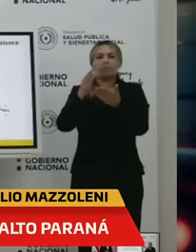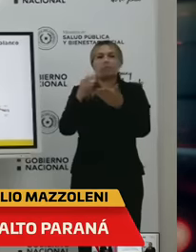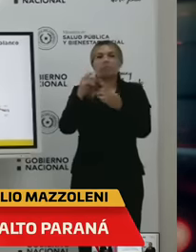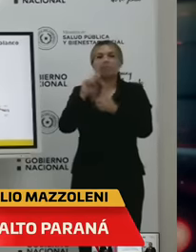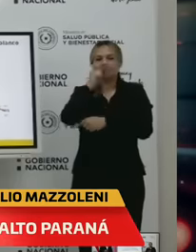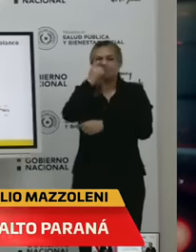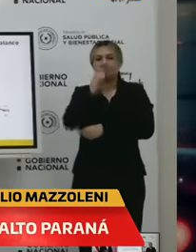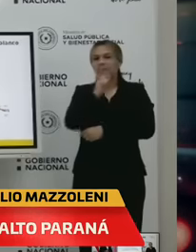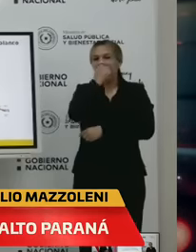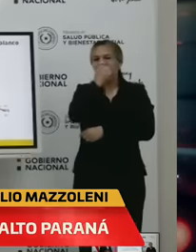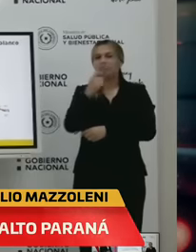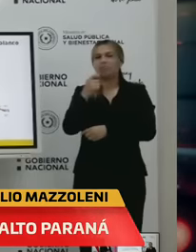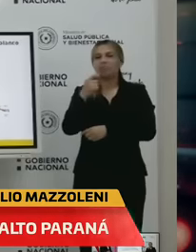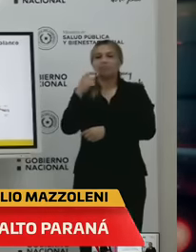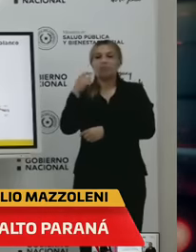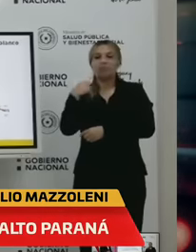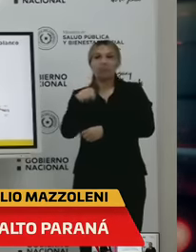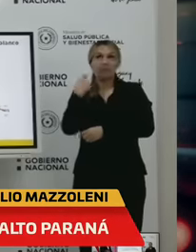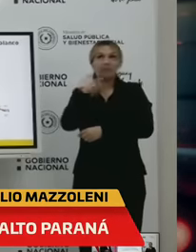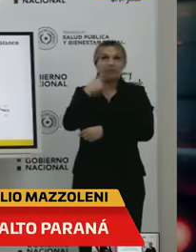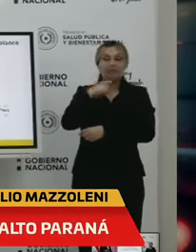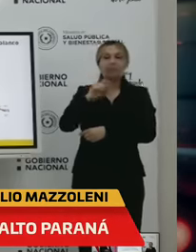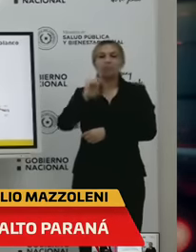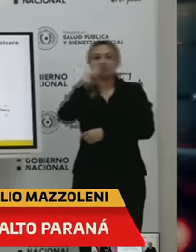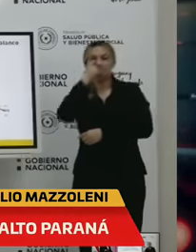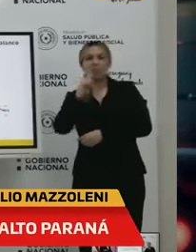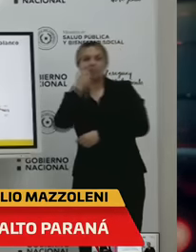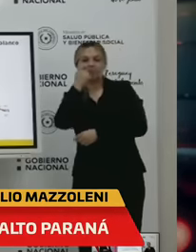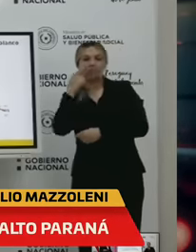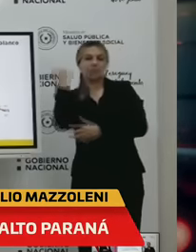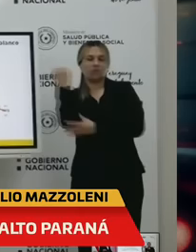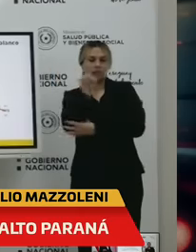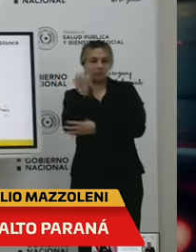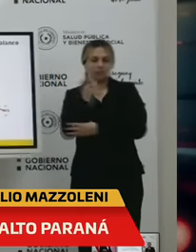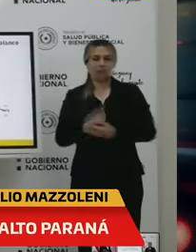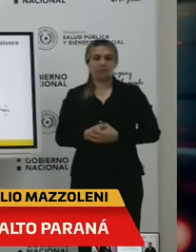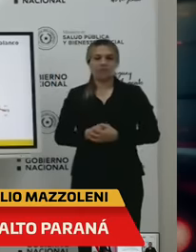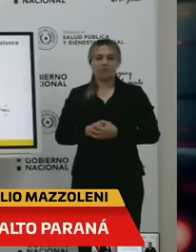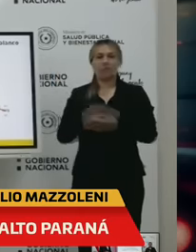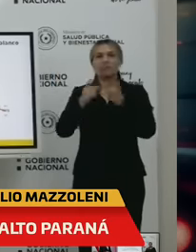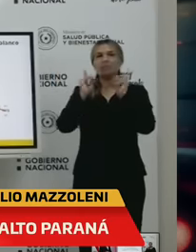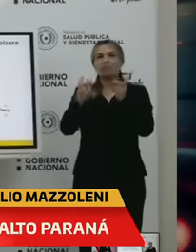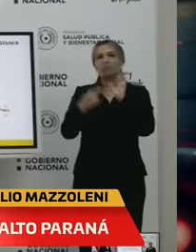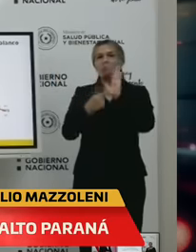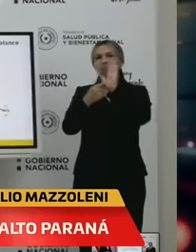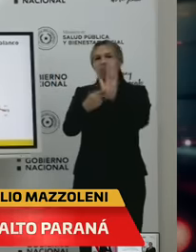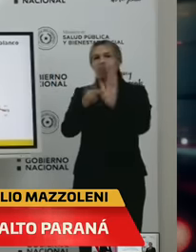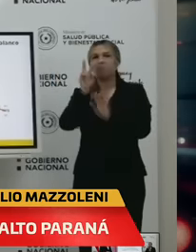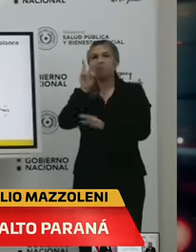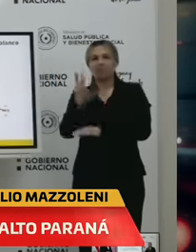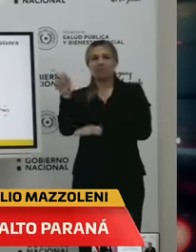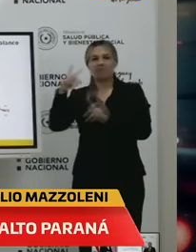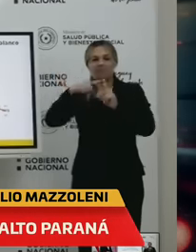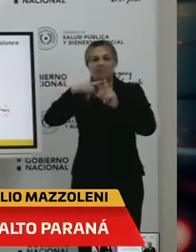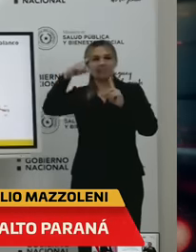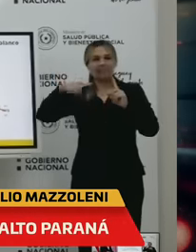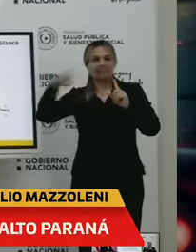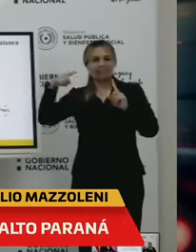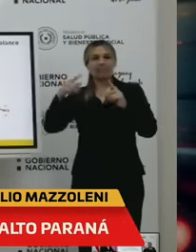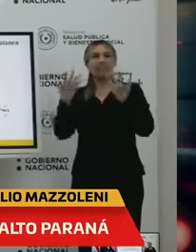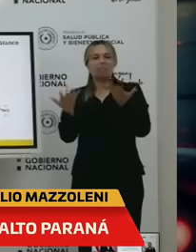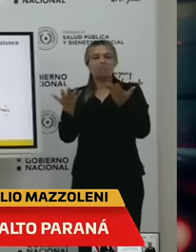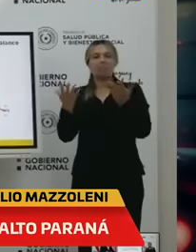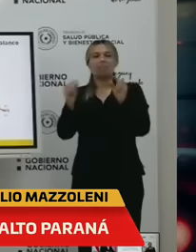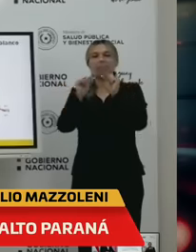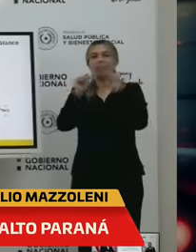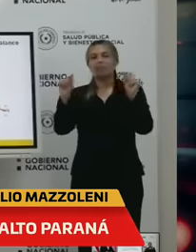son necesarios, ¿no? Aquí solamente para mostrarles también algo muy interesante, porque esto tiene que ver con